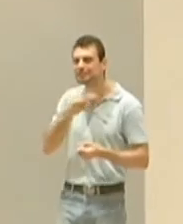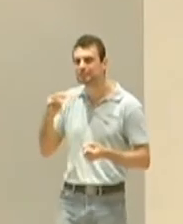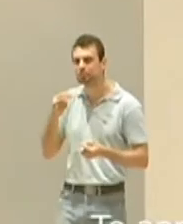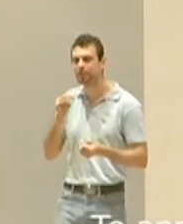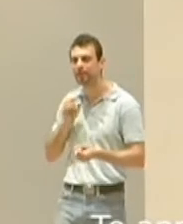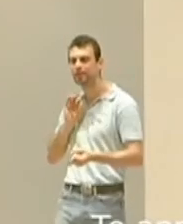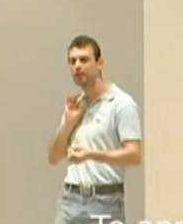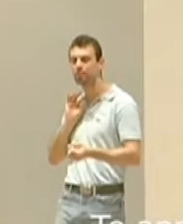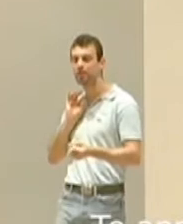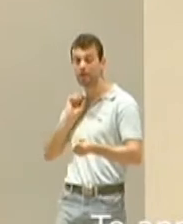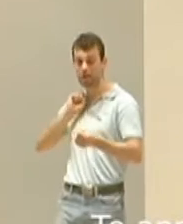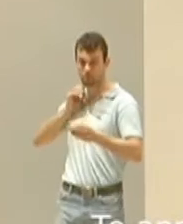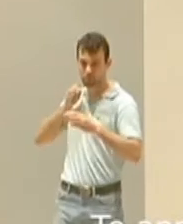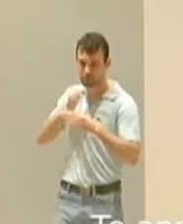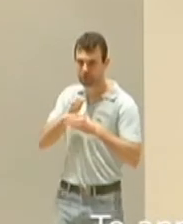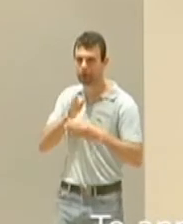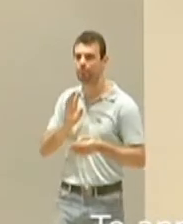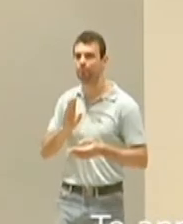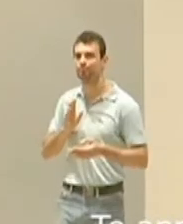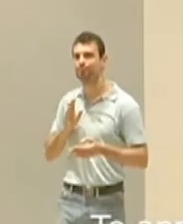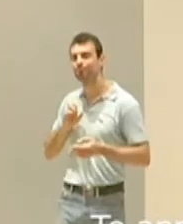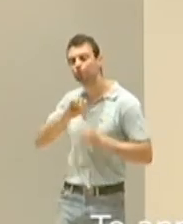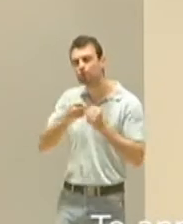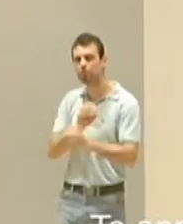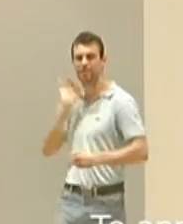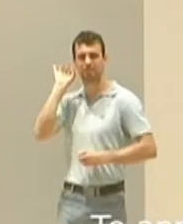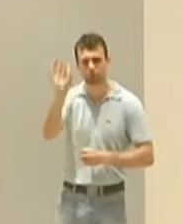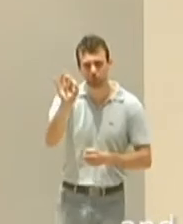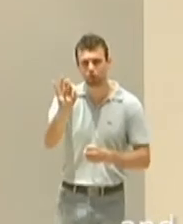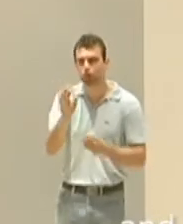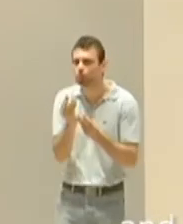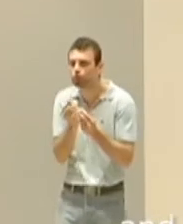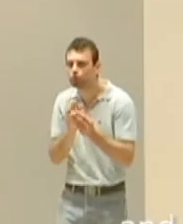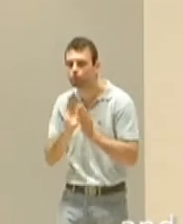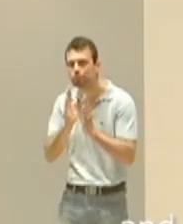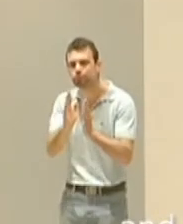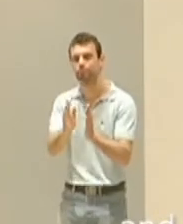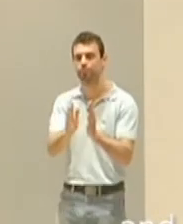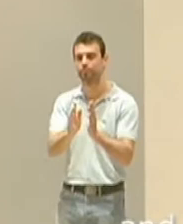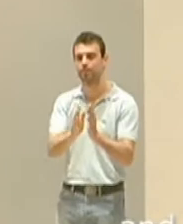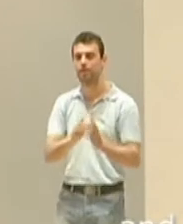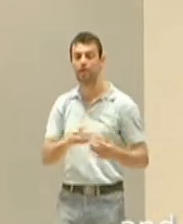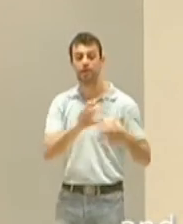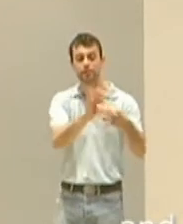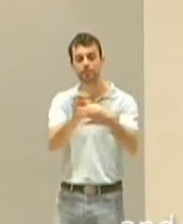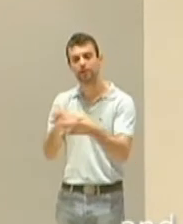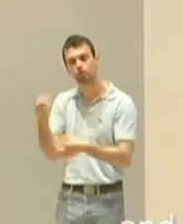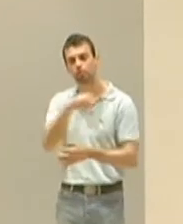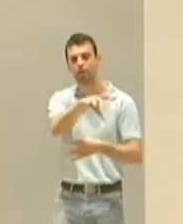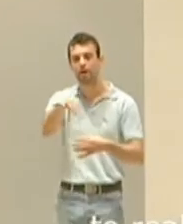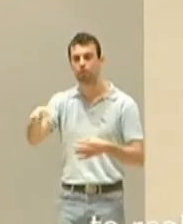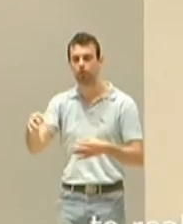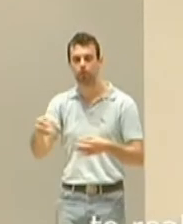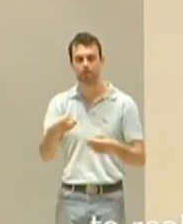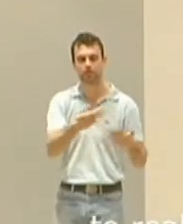Να ευθυμίσουμε και να αξιοποιήσουμε τις εμπειρίες και τη γνώση και των άλλων φορέων. Να